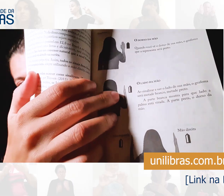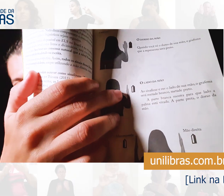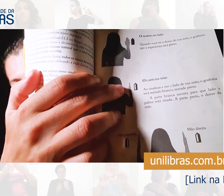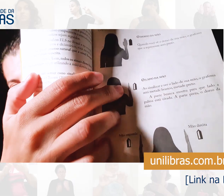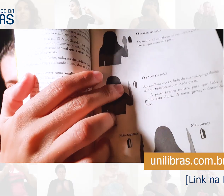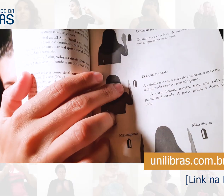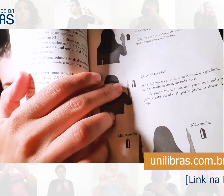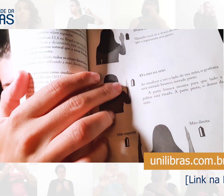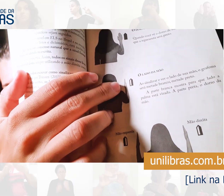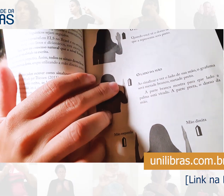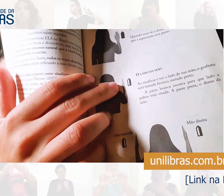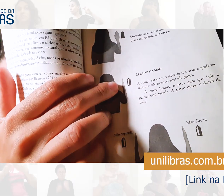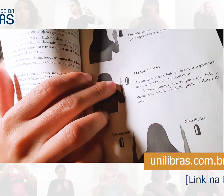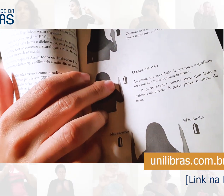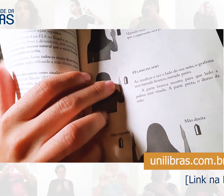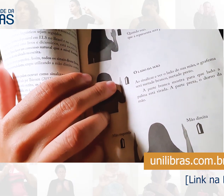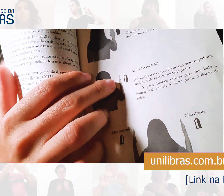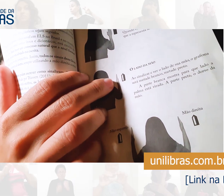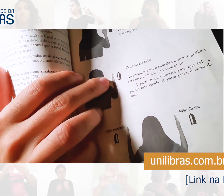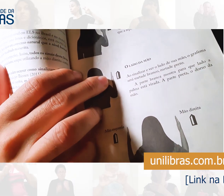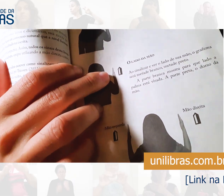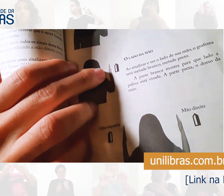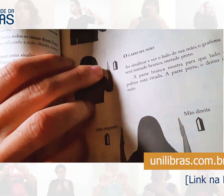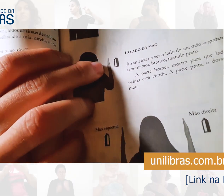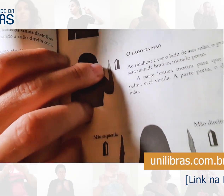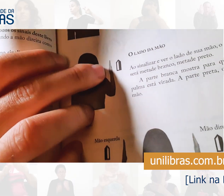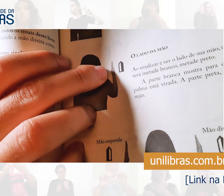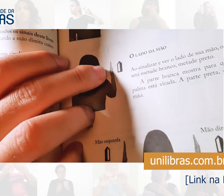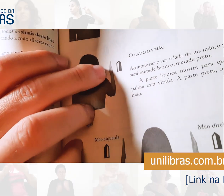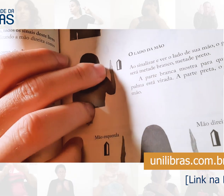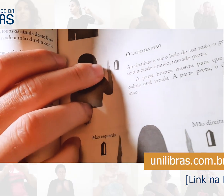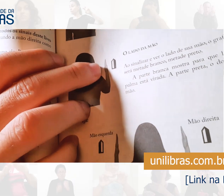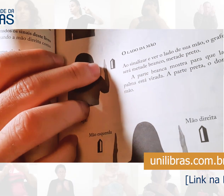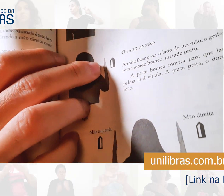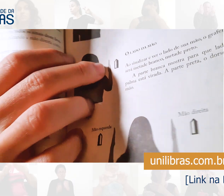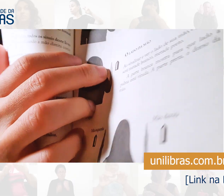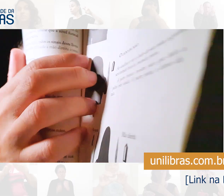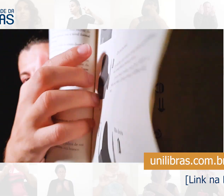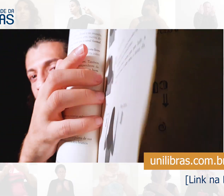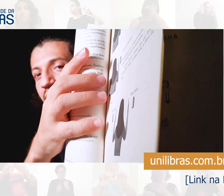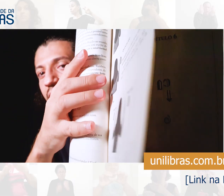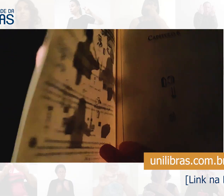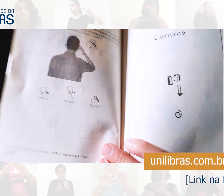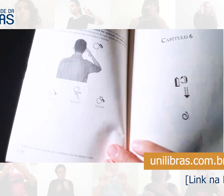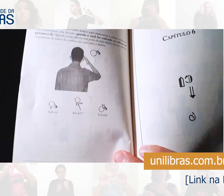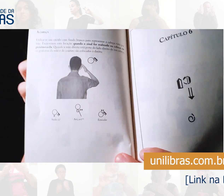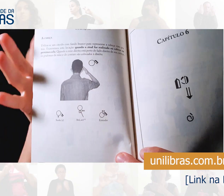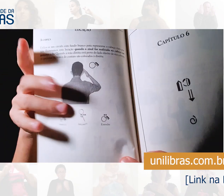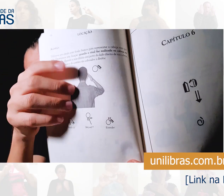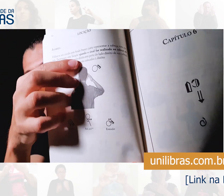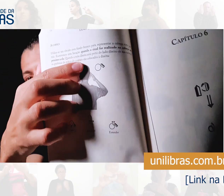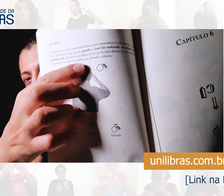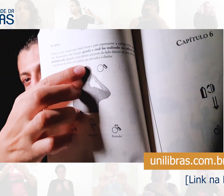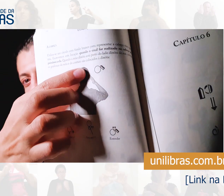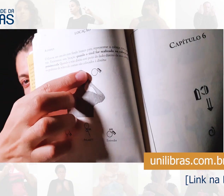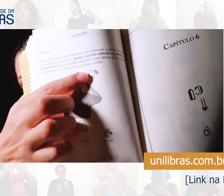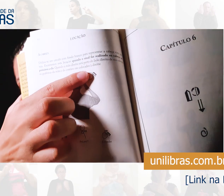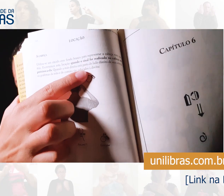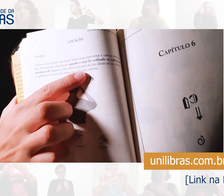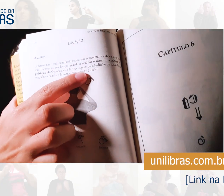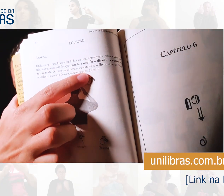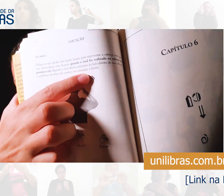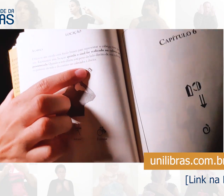quando é feita de lado. Ah, mas no sinal que você mostrou agora, Marcos, a mão estava inclinada. Sim, a mão estava